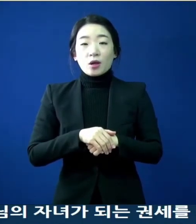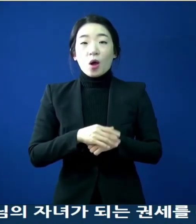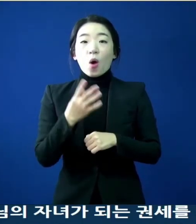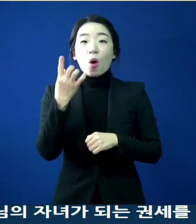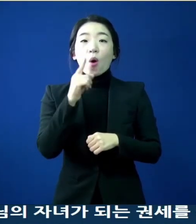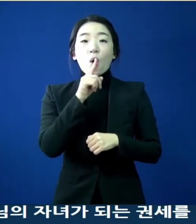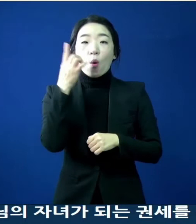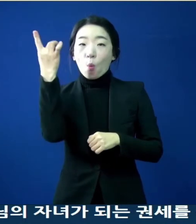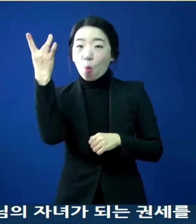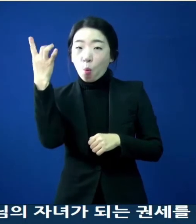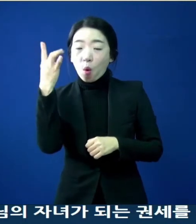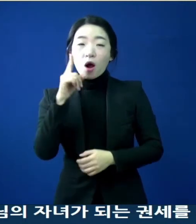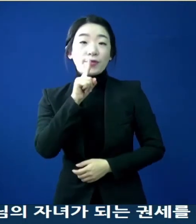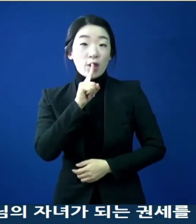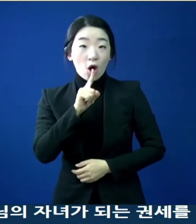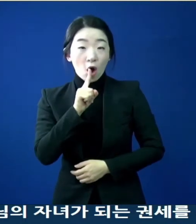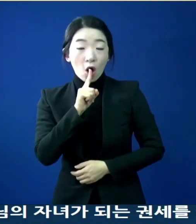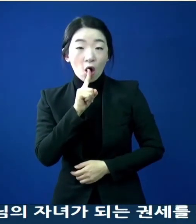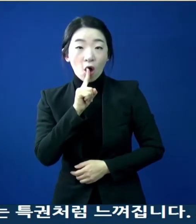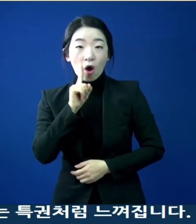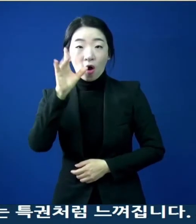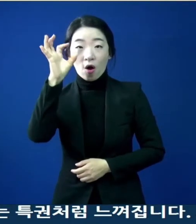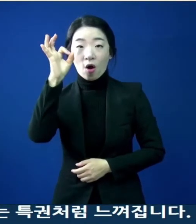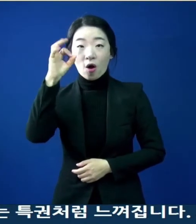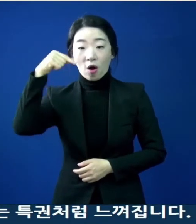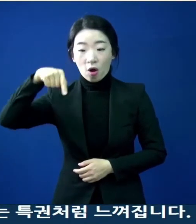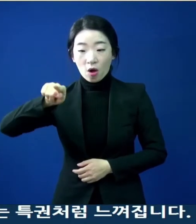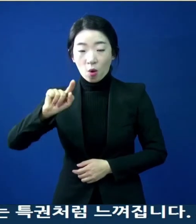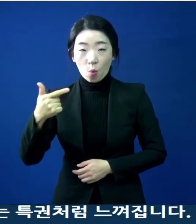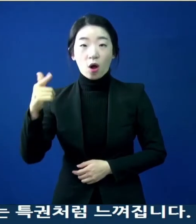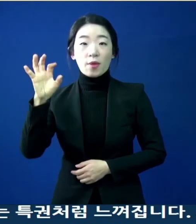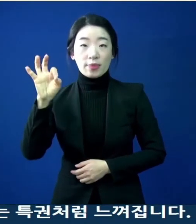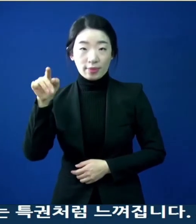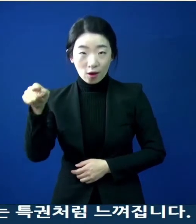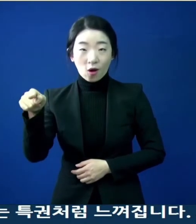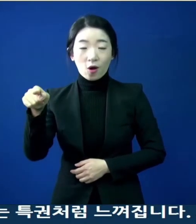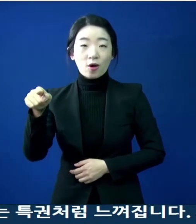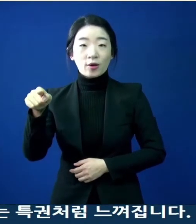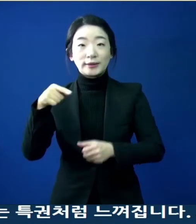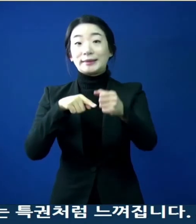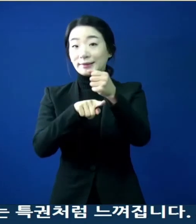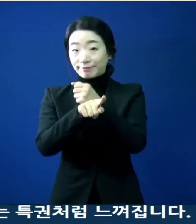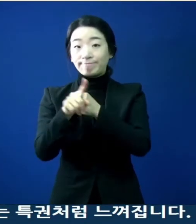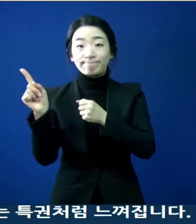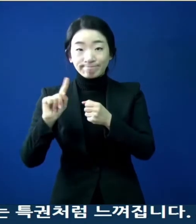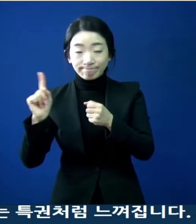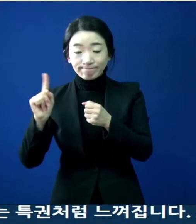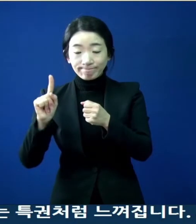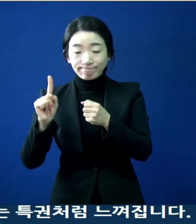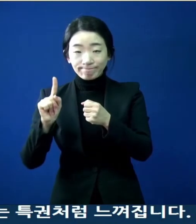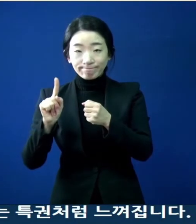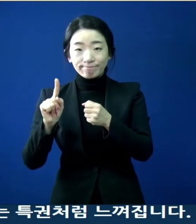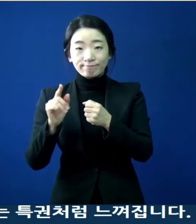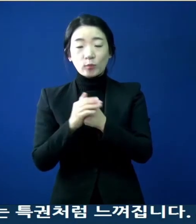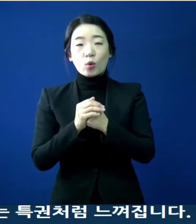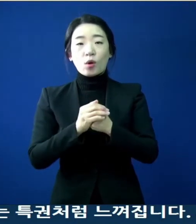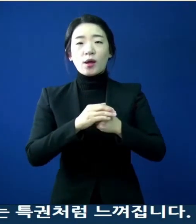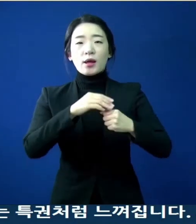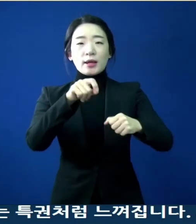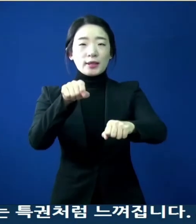원어에서 권세라는 말은 엑소시아라고 아주 많이 쓰이는 말인데, 이 단어의 특징은